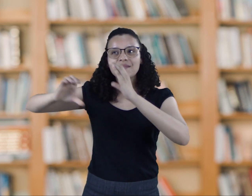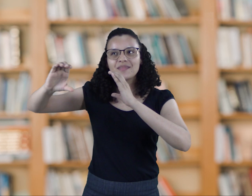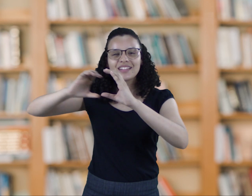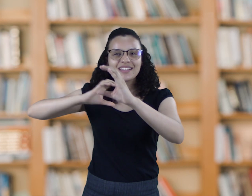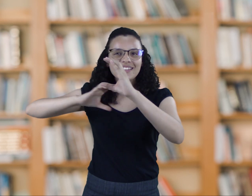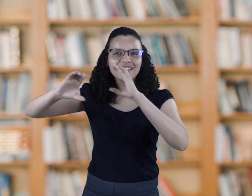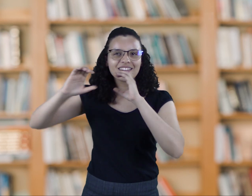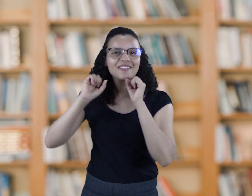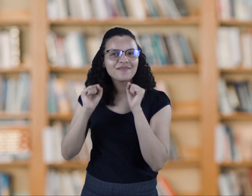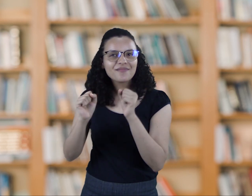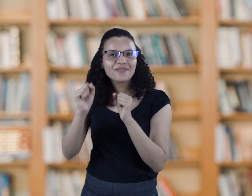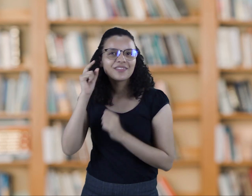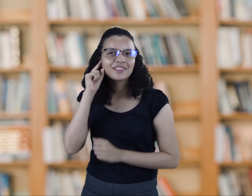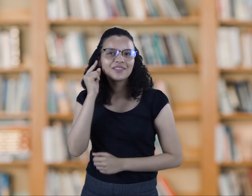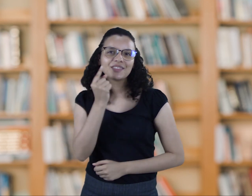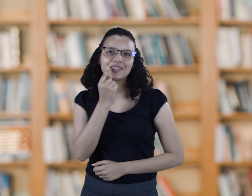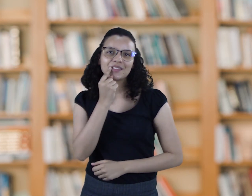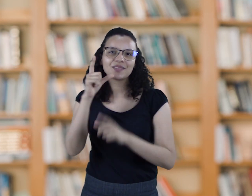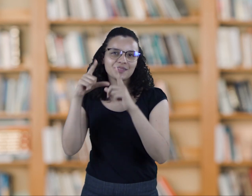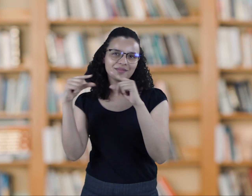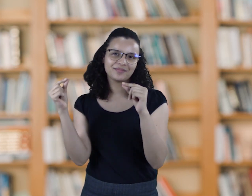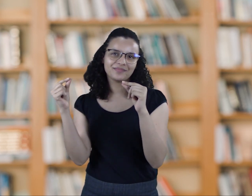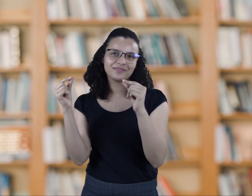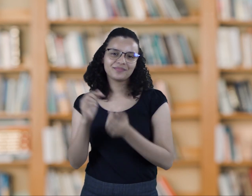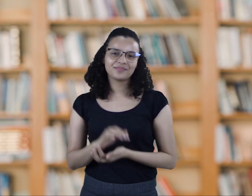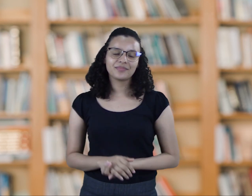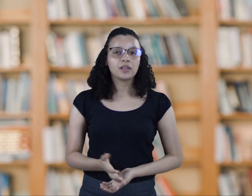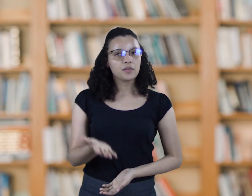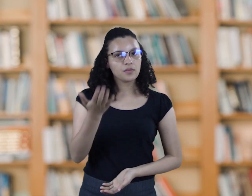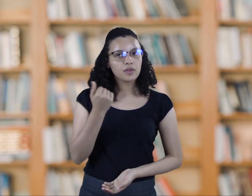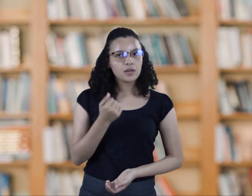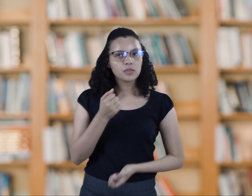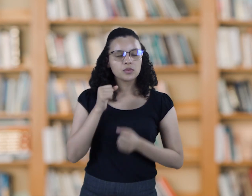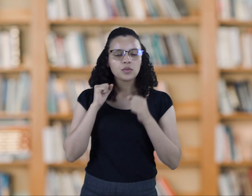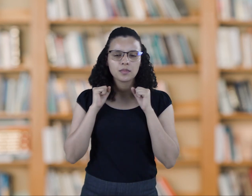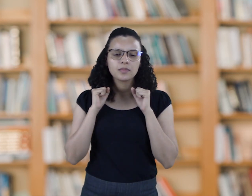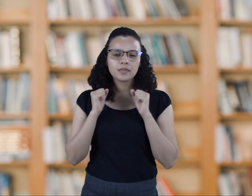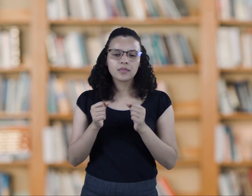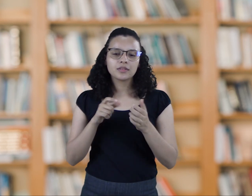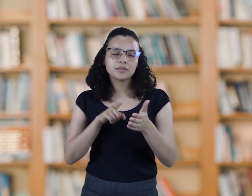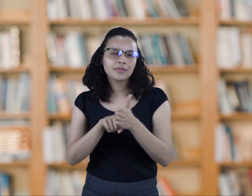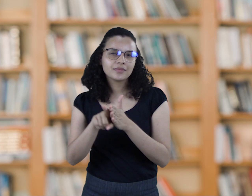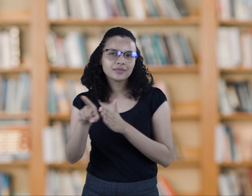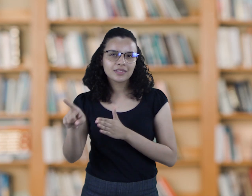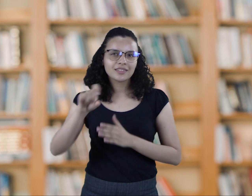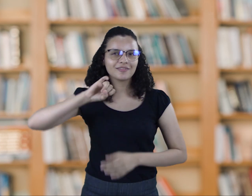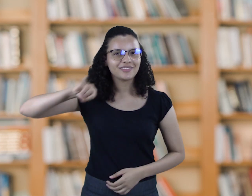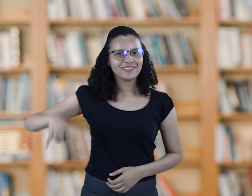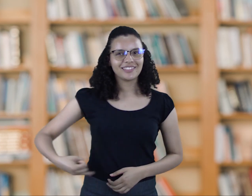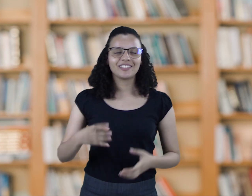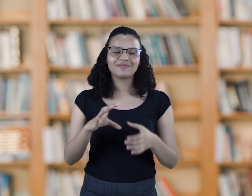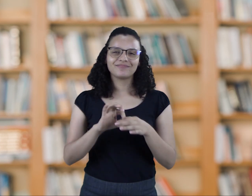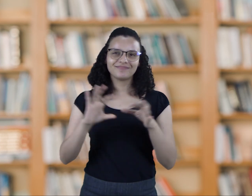surdos japoneses. Então, vamos! Você pode ver, perguntar e aproveitar. Fique à